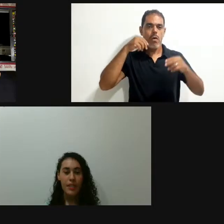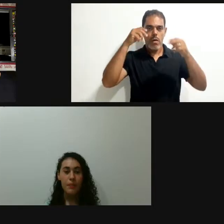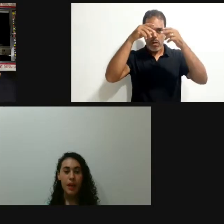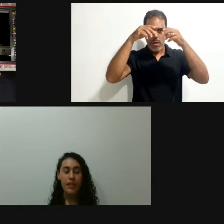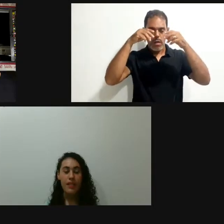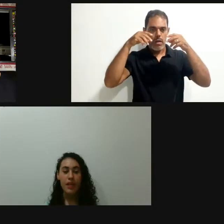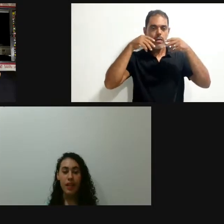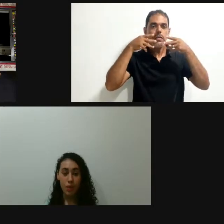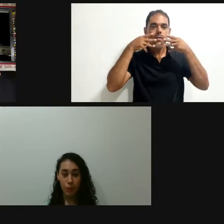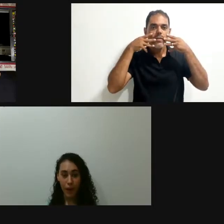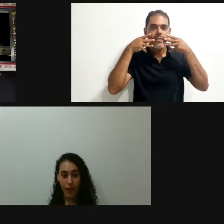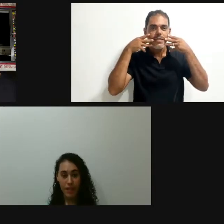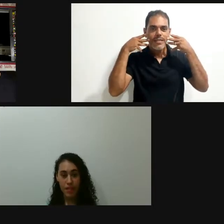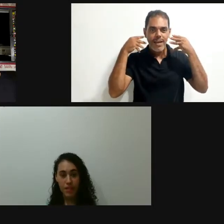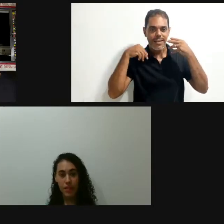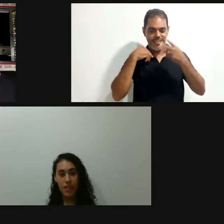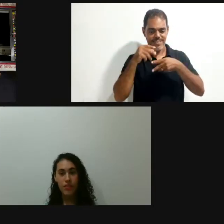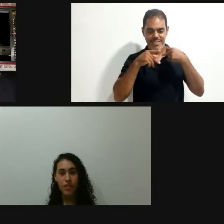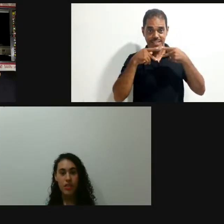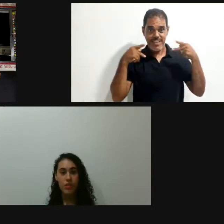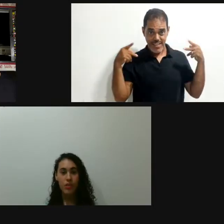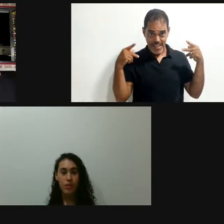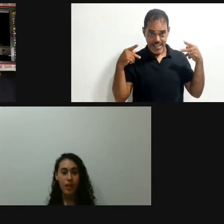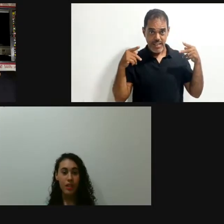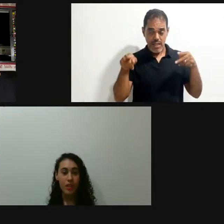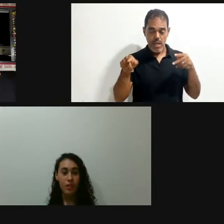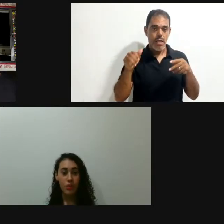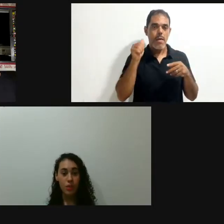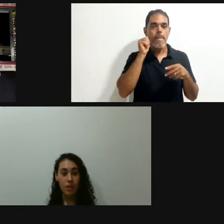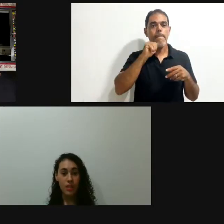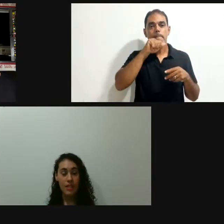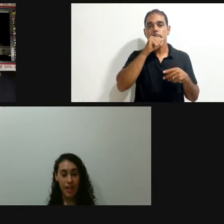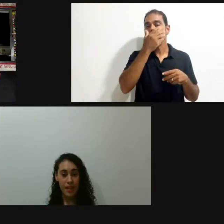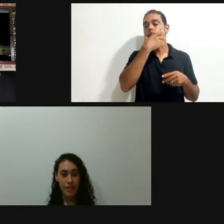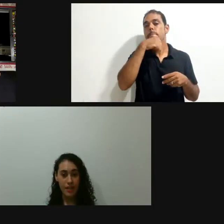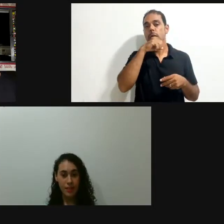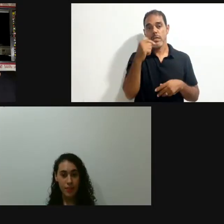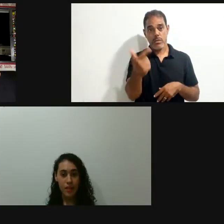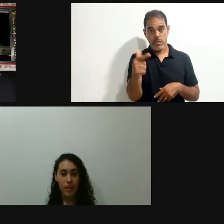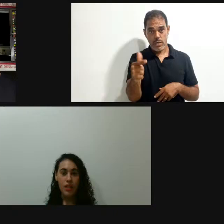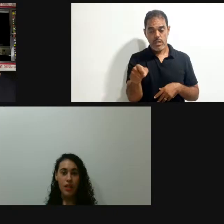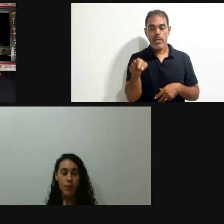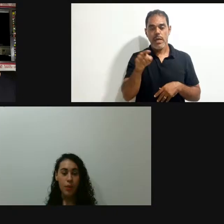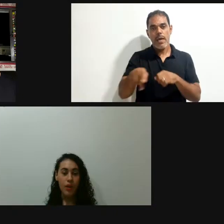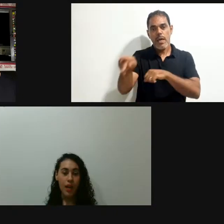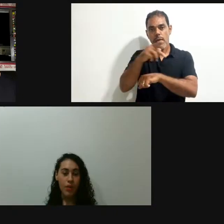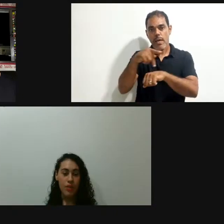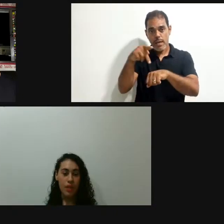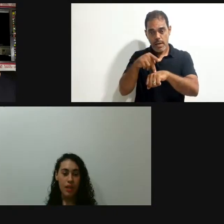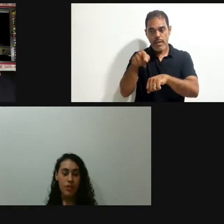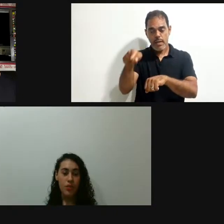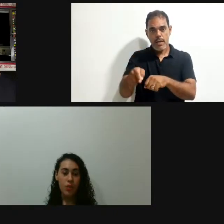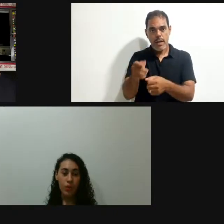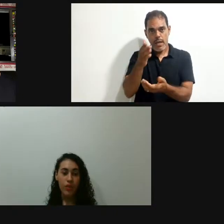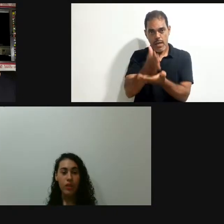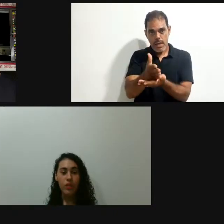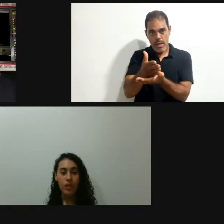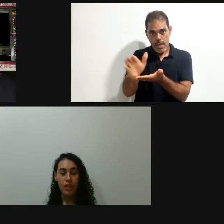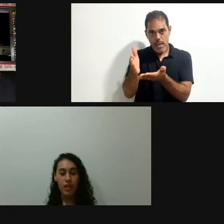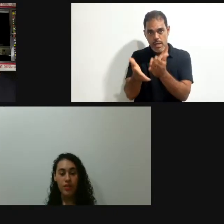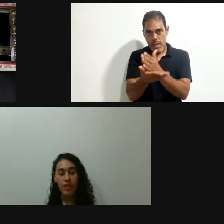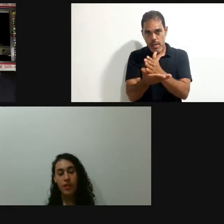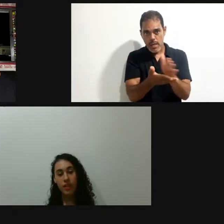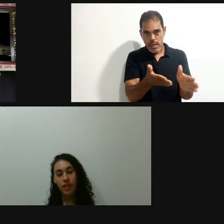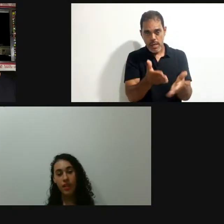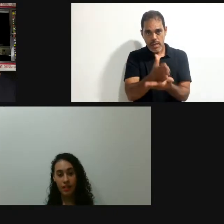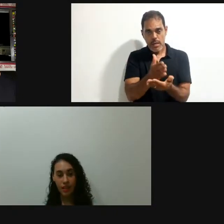ela se passa em um país que é dividido em duas áreas por causa de um conflito que